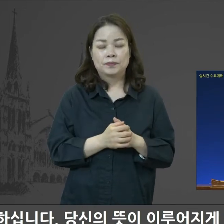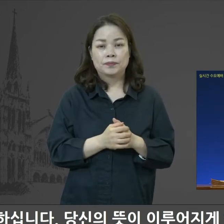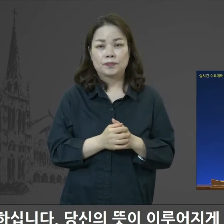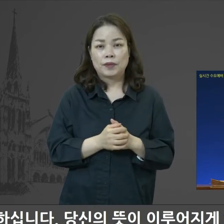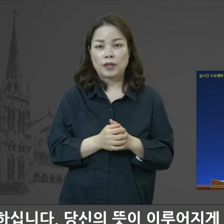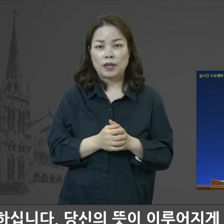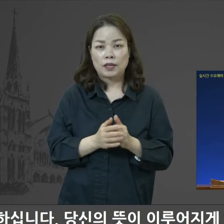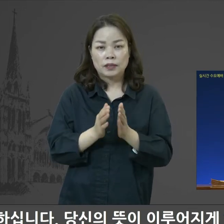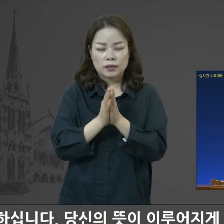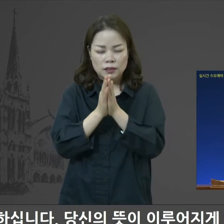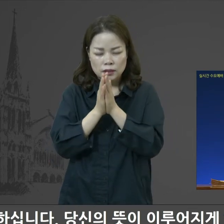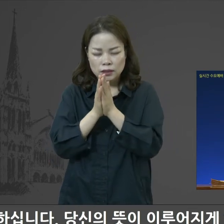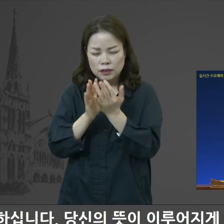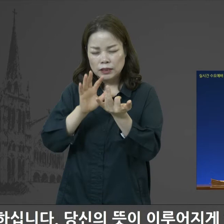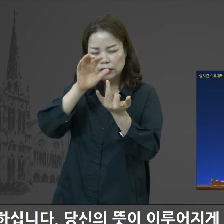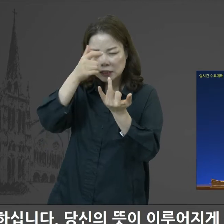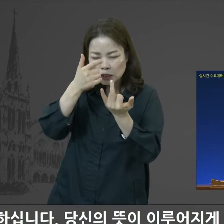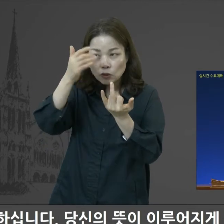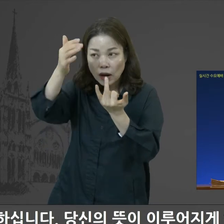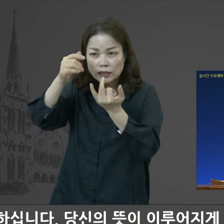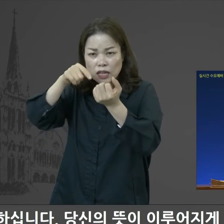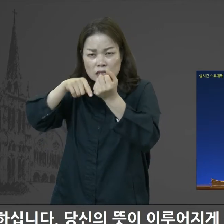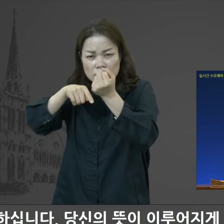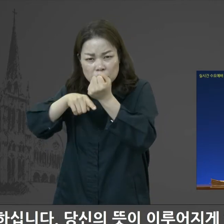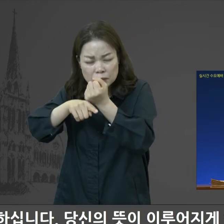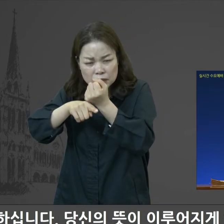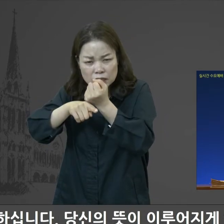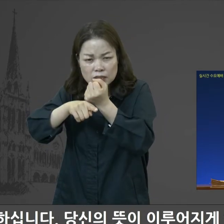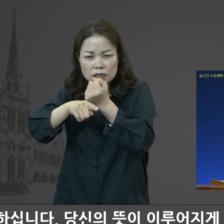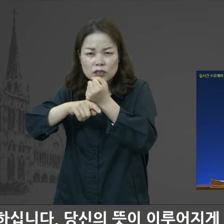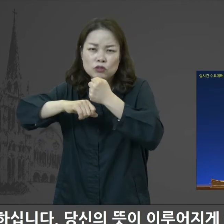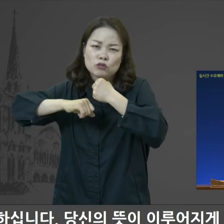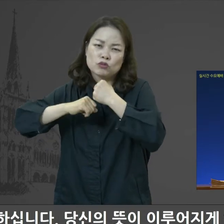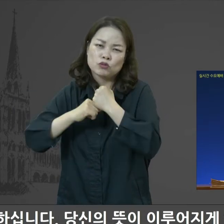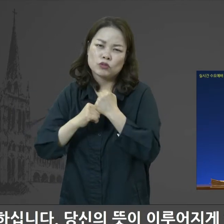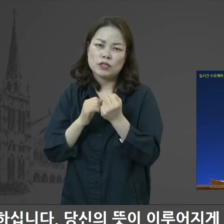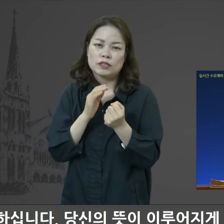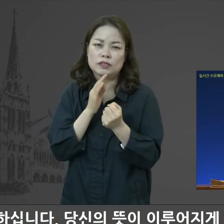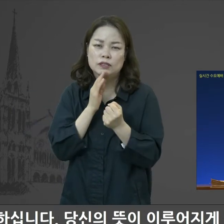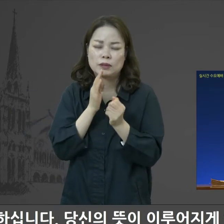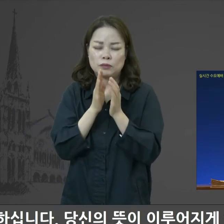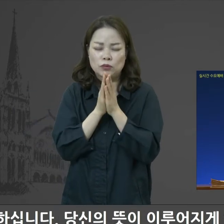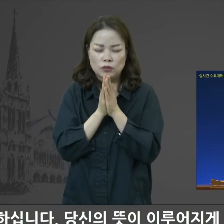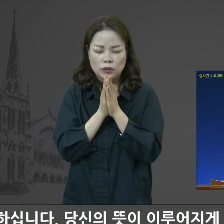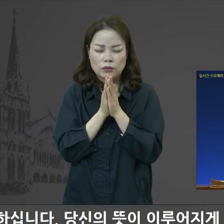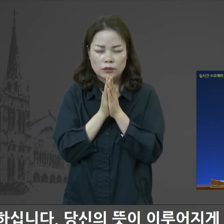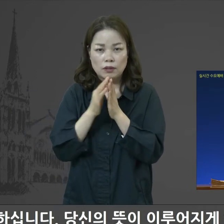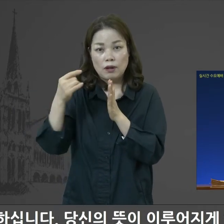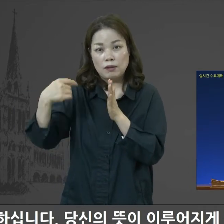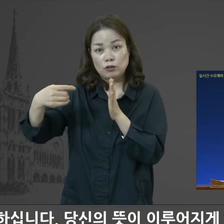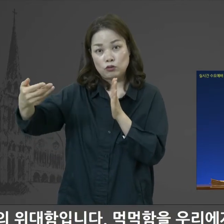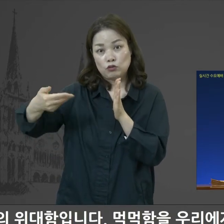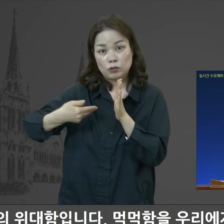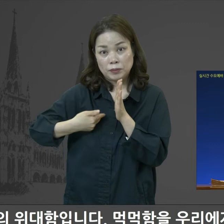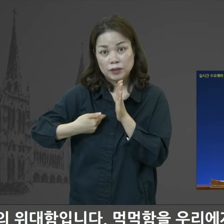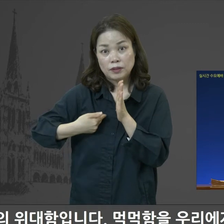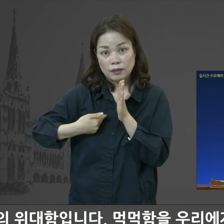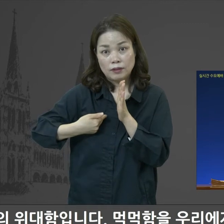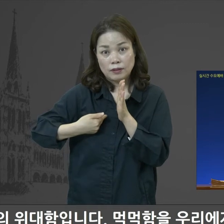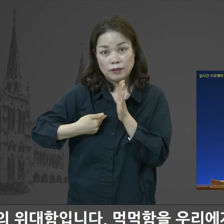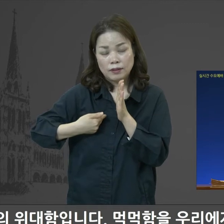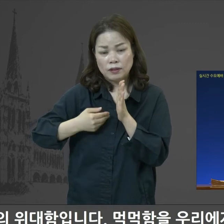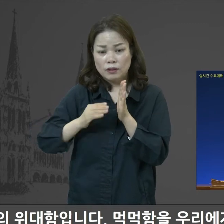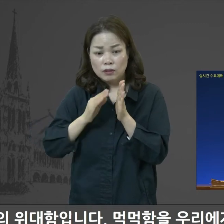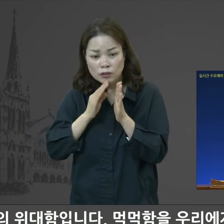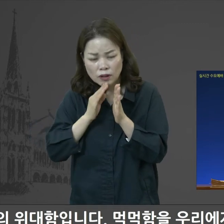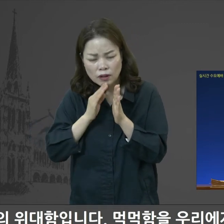겟세마네 기도를 통해서 주님은 하늘의 뜻을 수종드는 것이 참된 기도라는 사실을 가르쳐 주십니다.